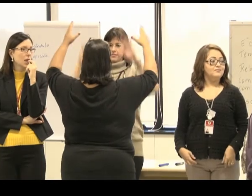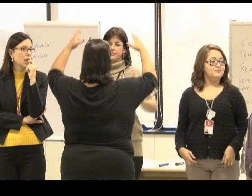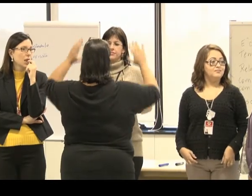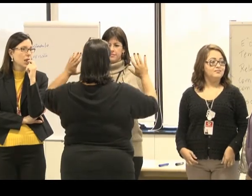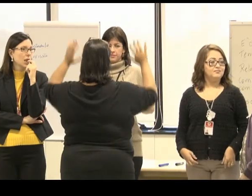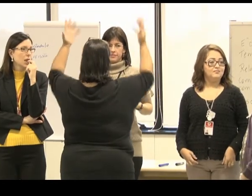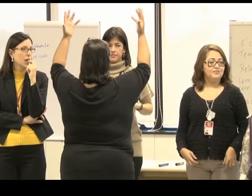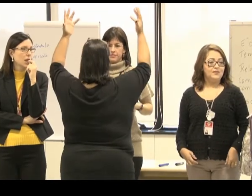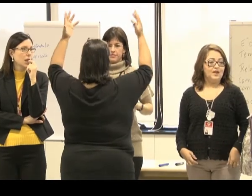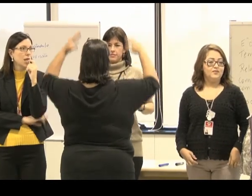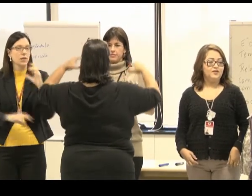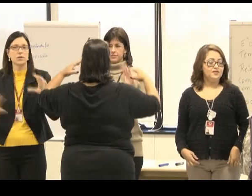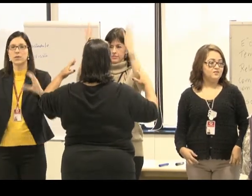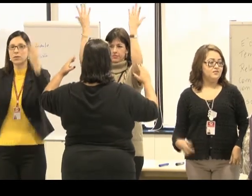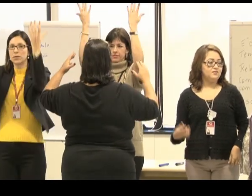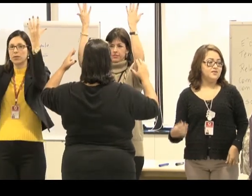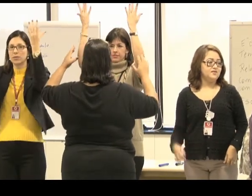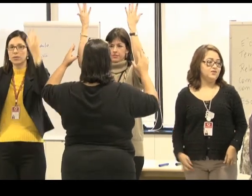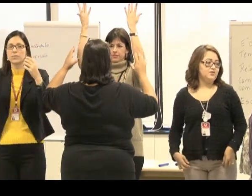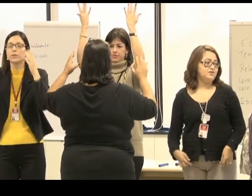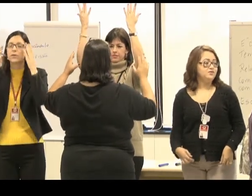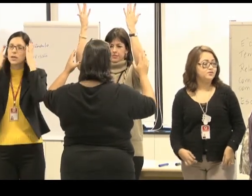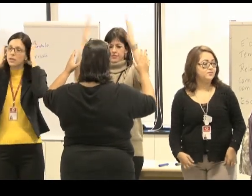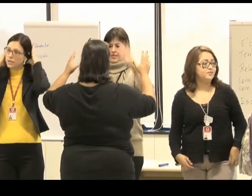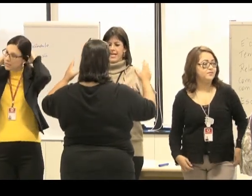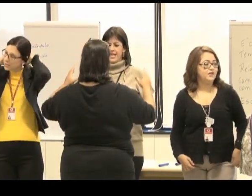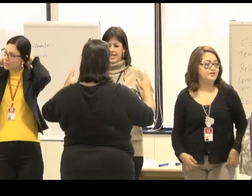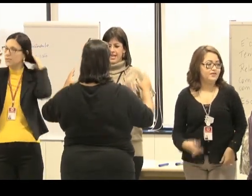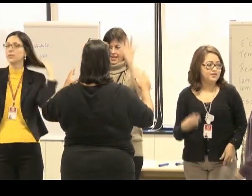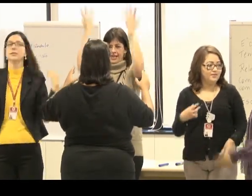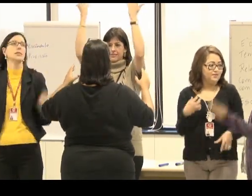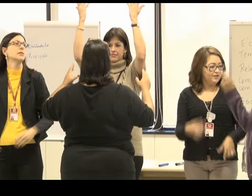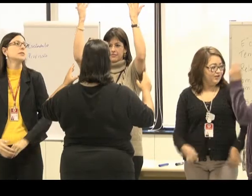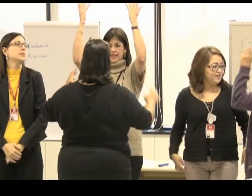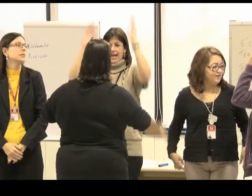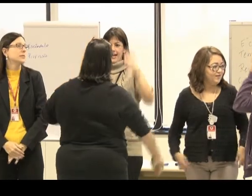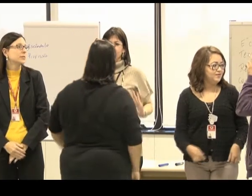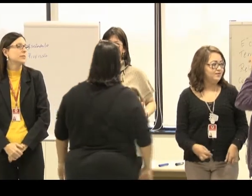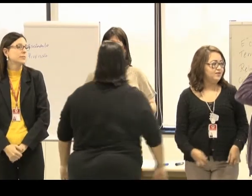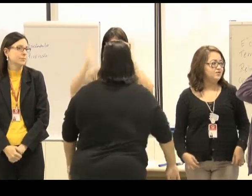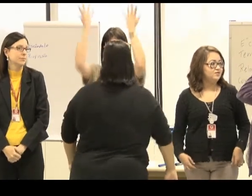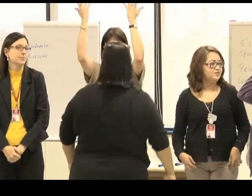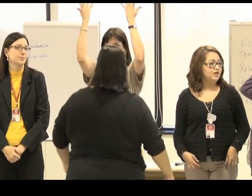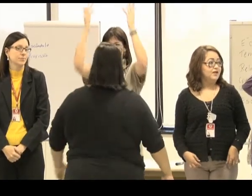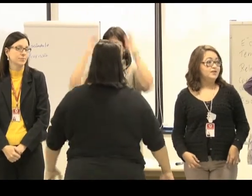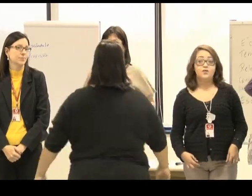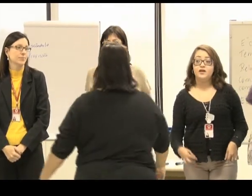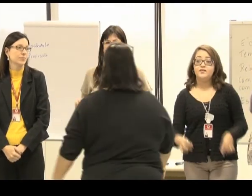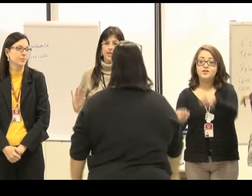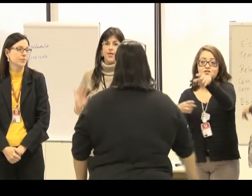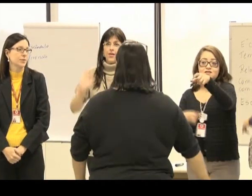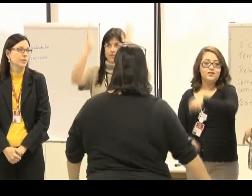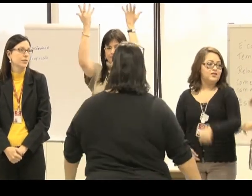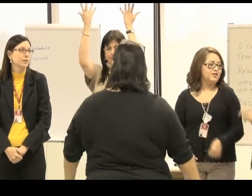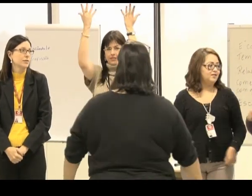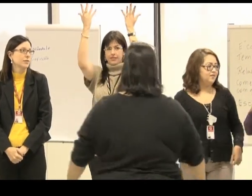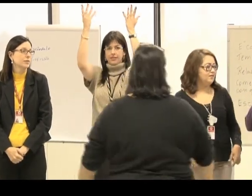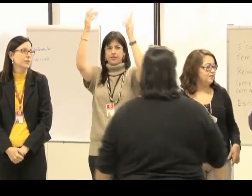a mão é para dentro, mas isso. Isso. De novo. Festa. Muito bem. Vai lá. Festa.